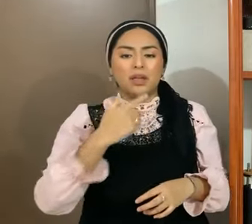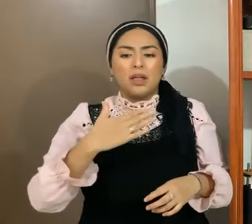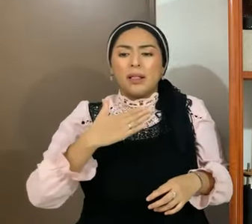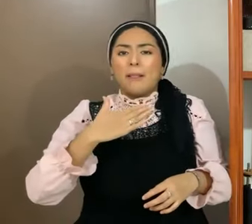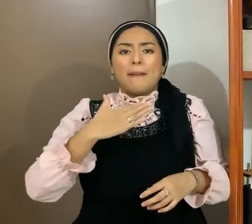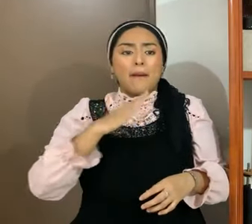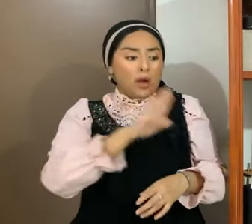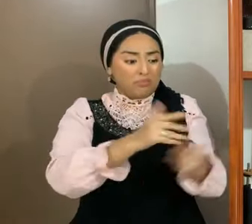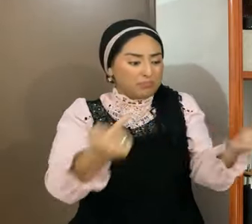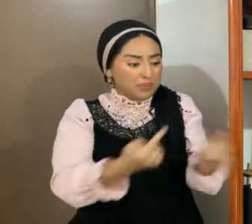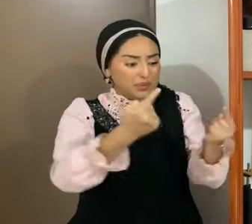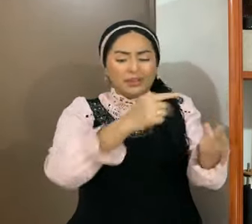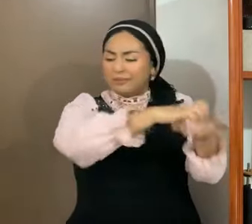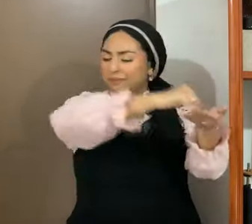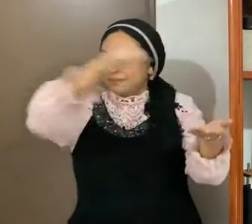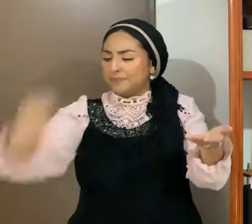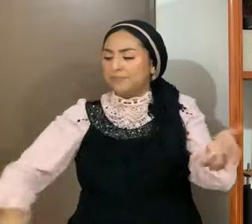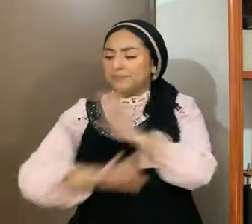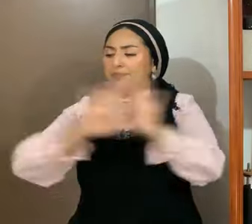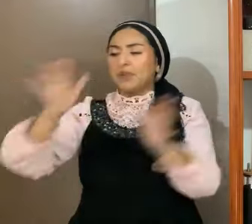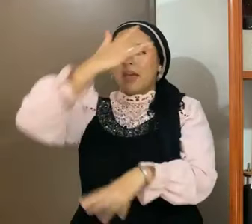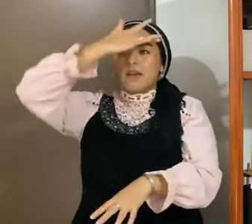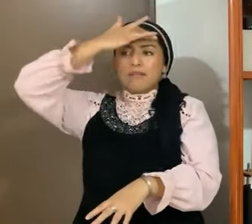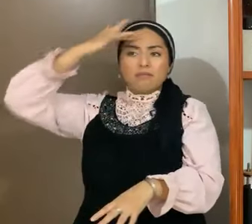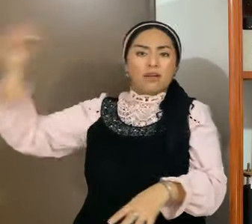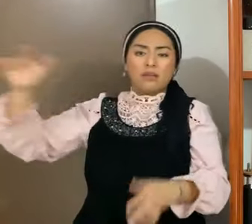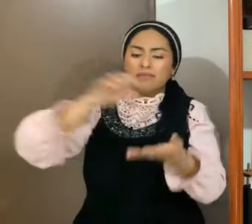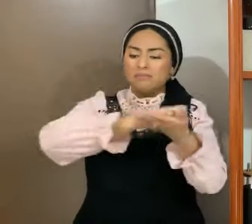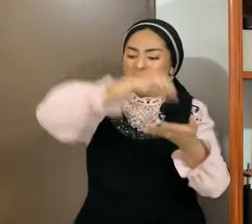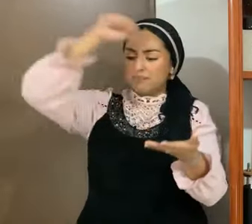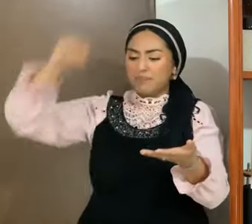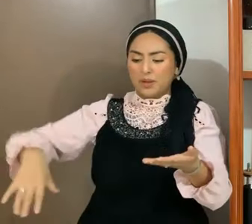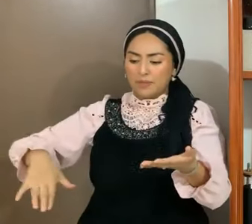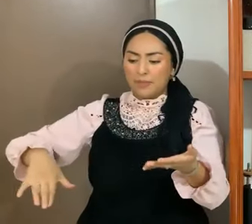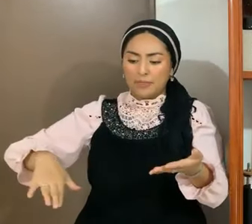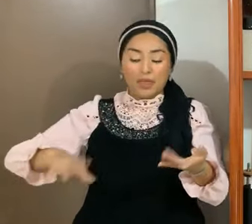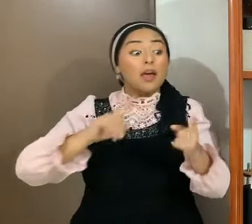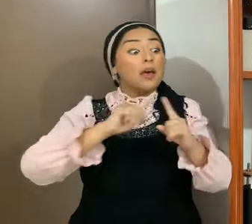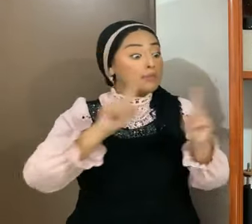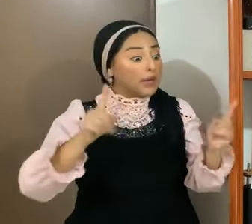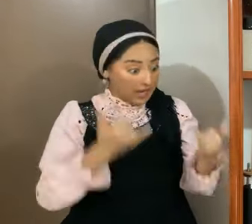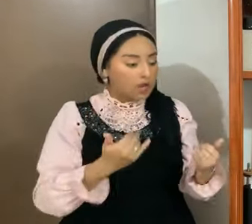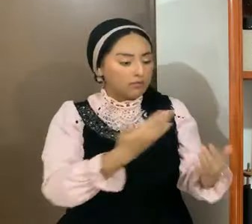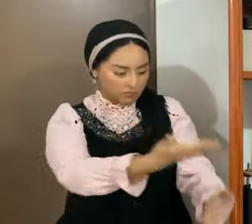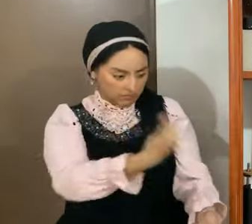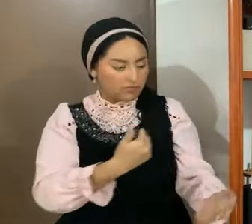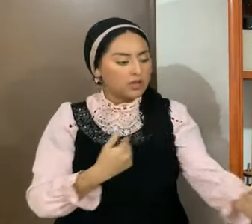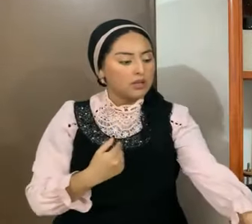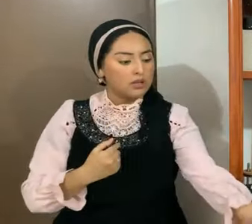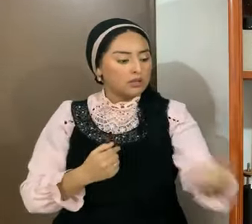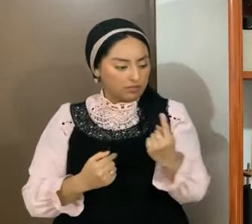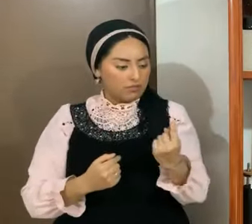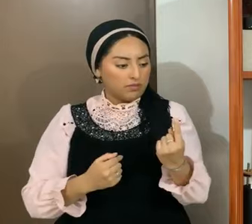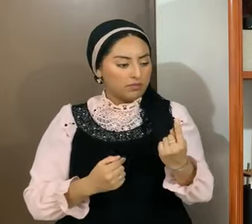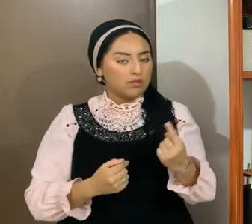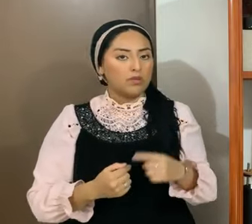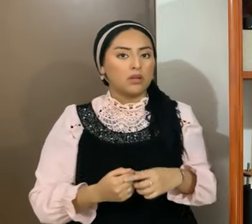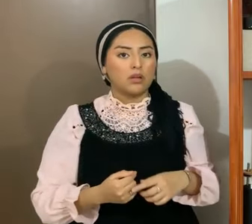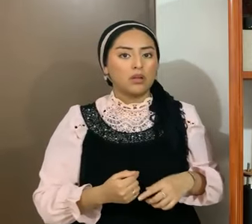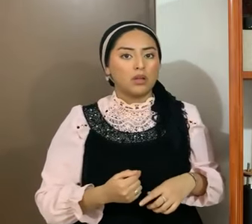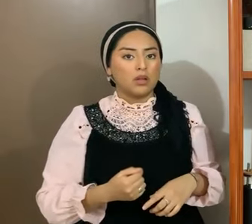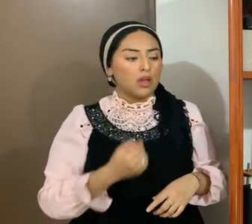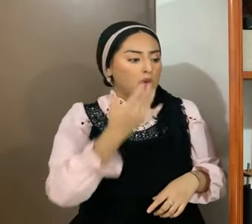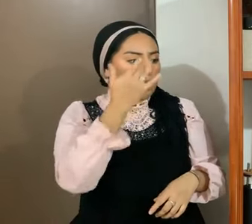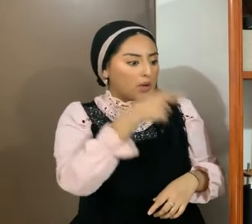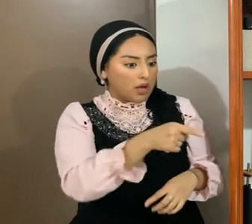bueno, yo borro tus rebeliones, yo borro lo que has hecho mal. Pero a ver, ¿por qué a pesar de eso tú